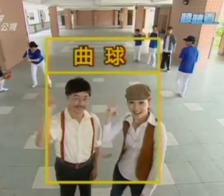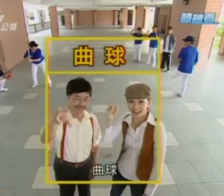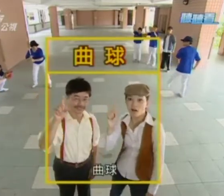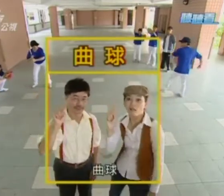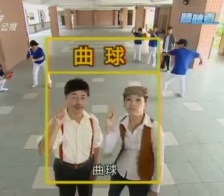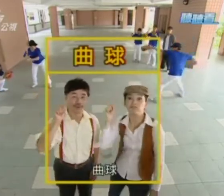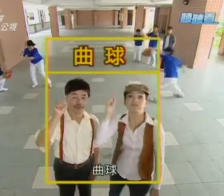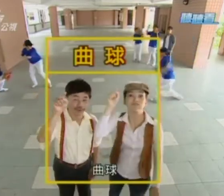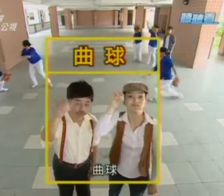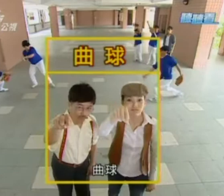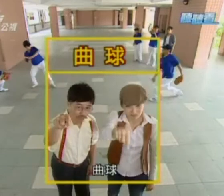曲球。